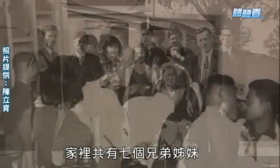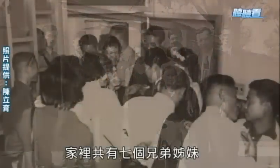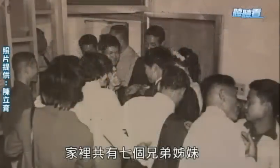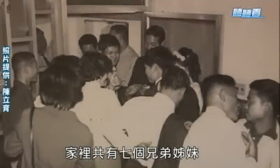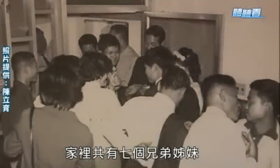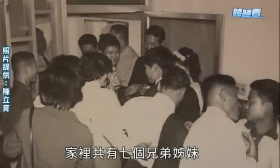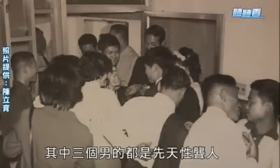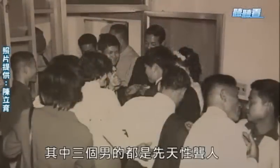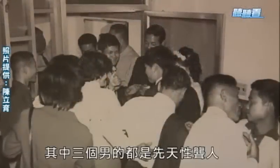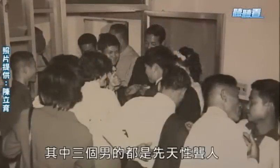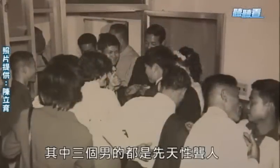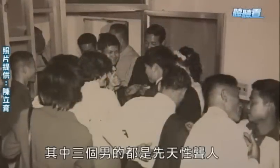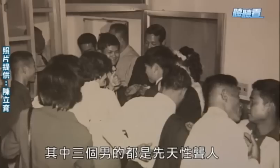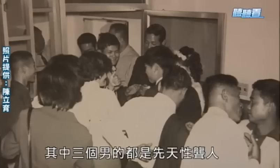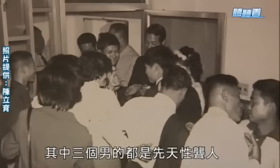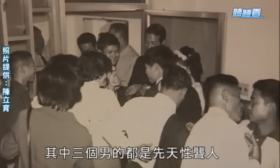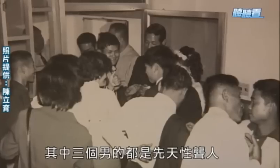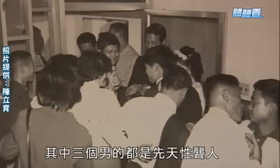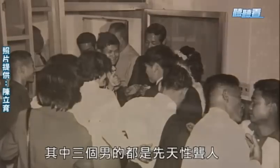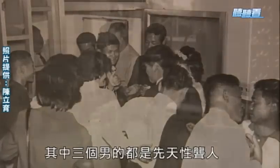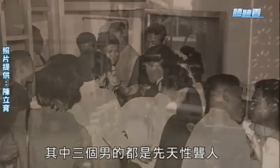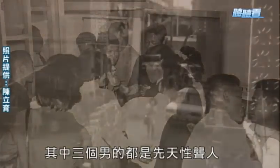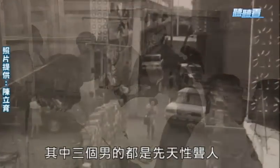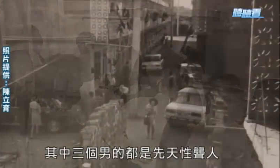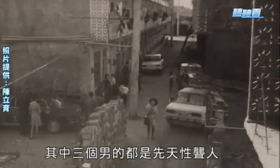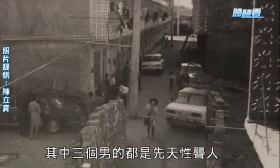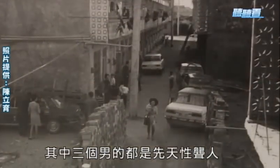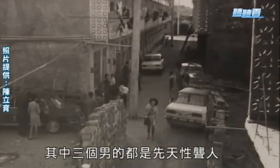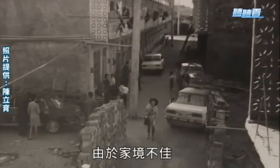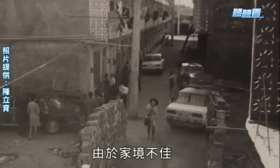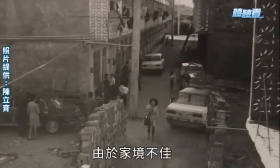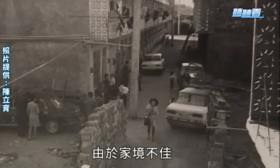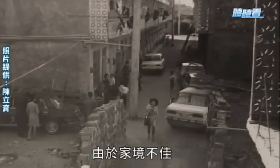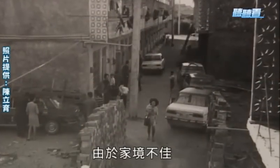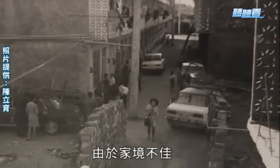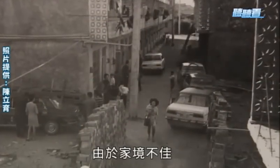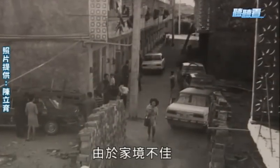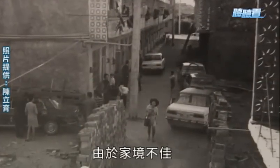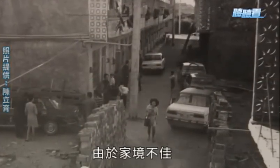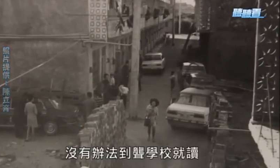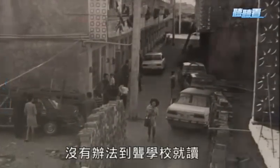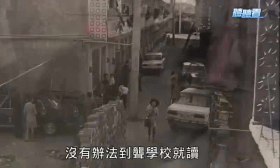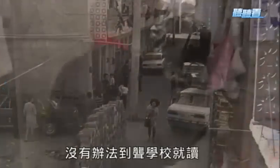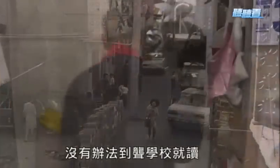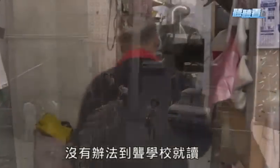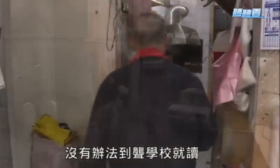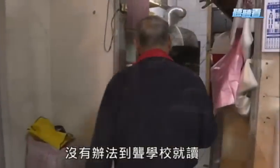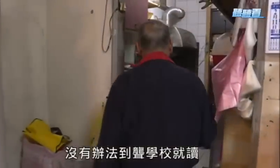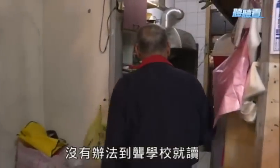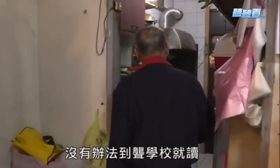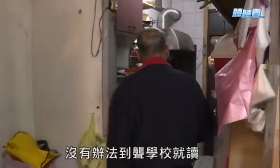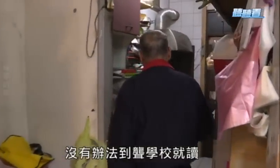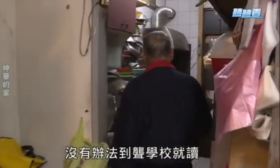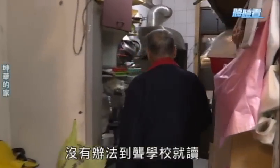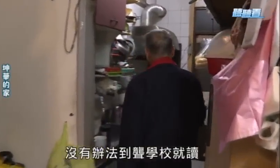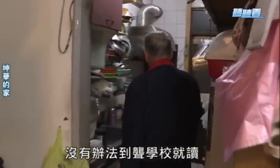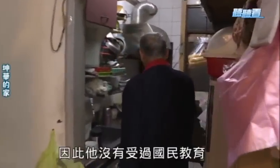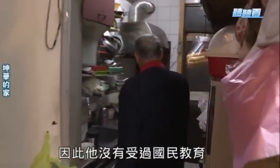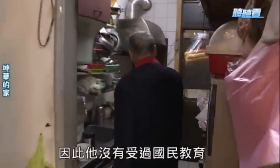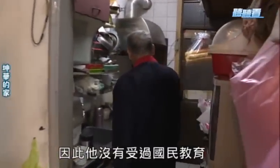7个兄弟姐妹，其中3个男的都是先天性聋人，由于家境不佳，没有办法到聋学校就读，因此